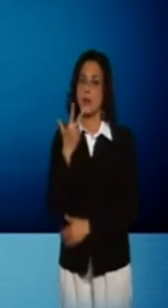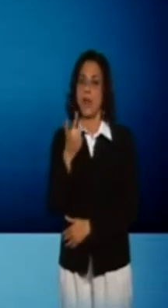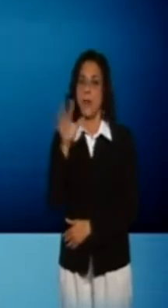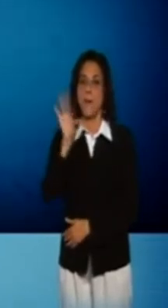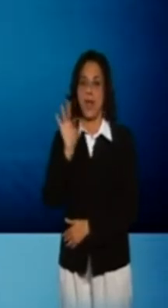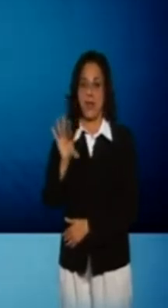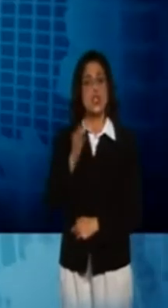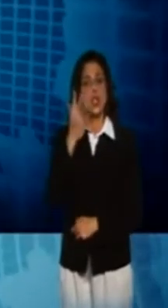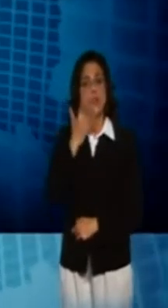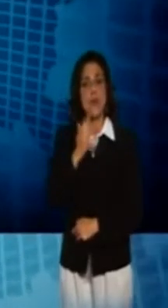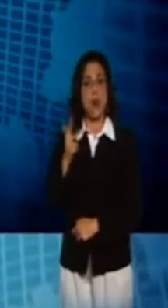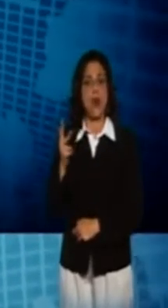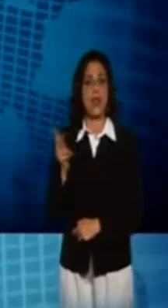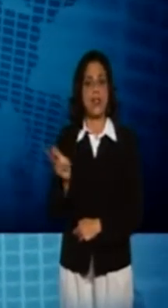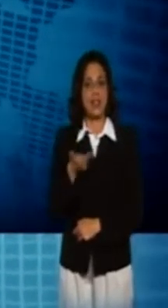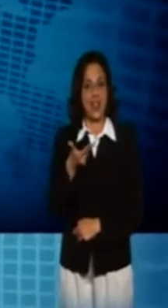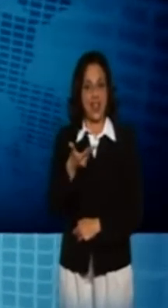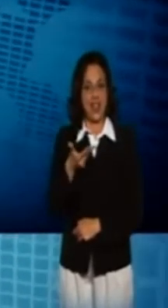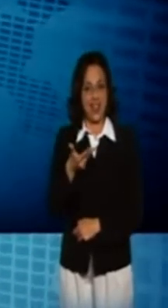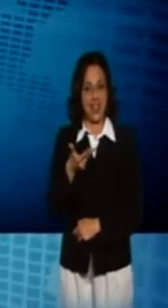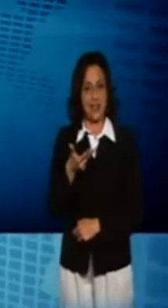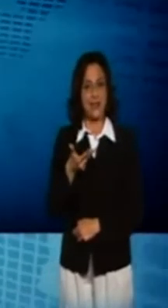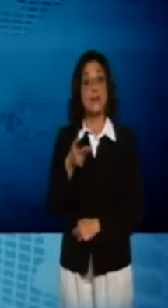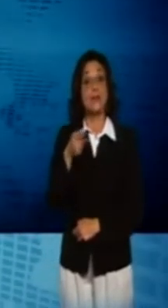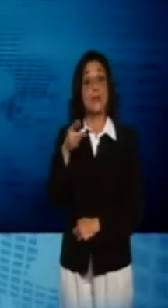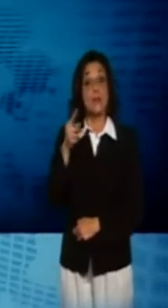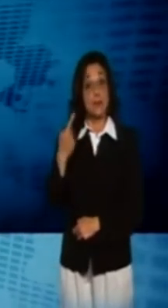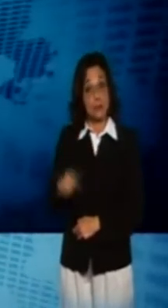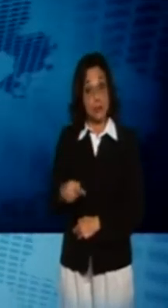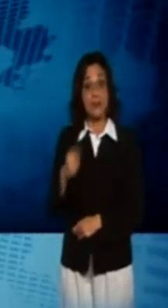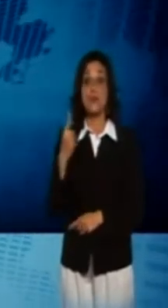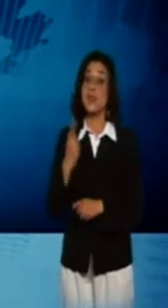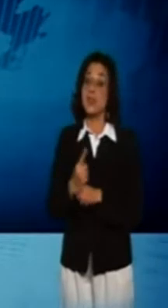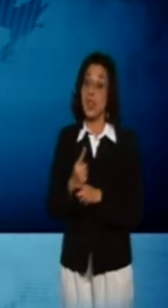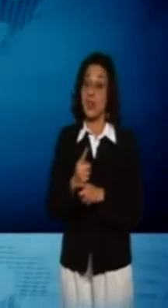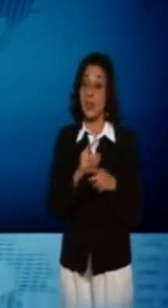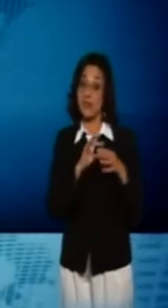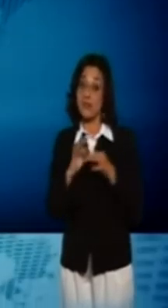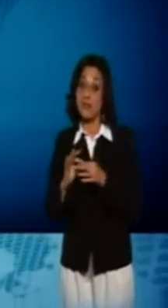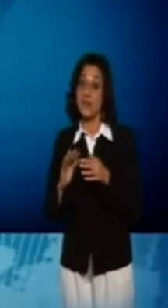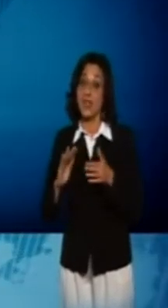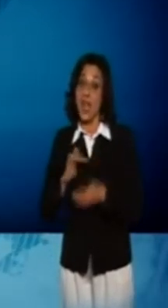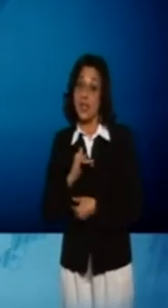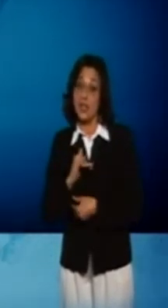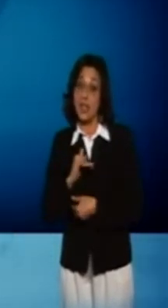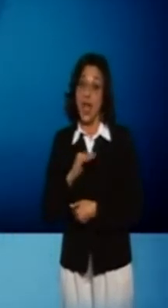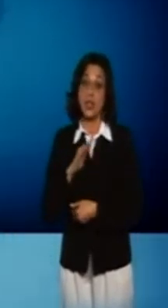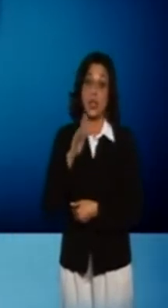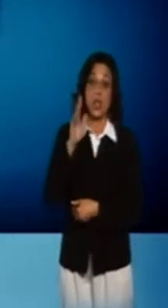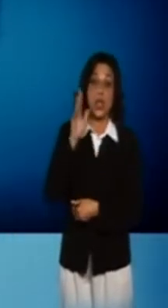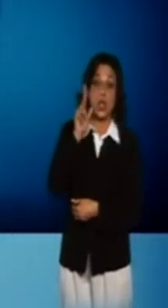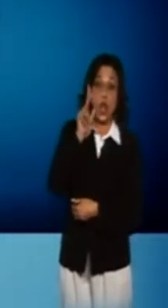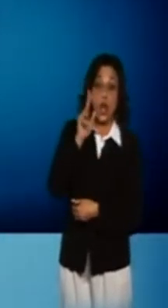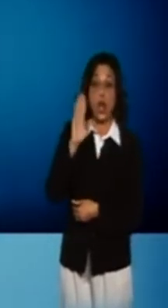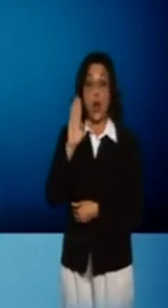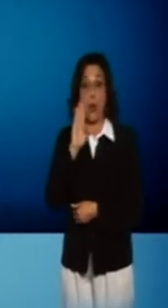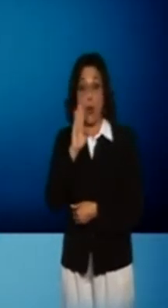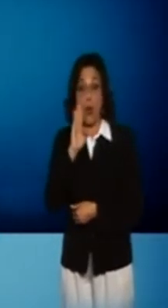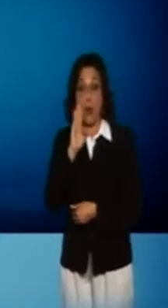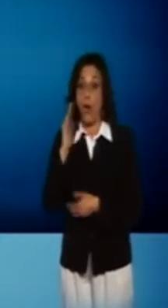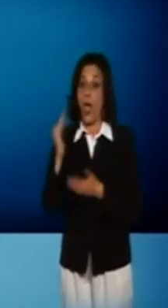dunque possibilità di voto disgiunto se si sceglie di dare tre preferenze non possono andare a tre persone dello stesso sesso